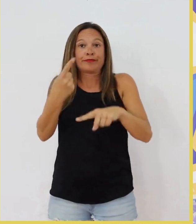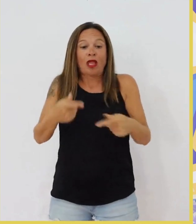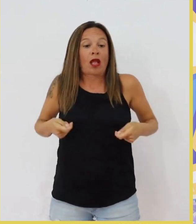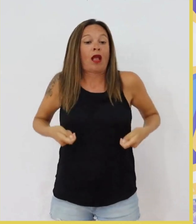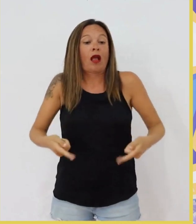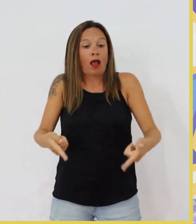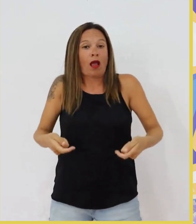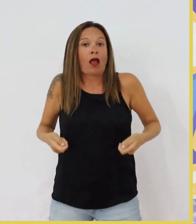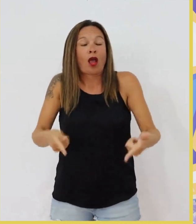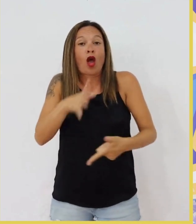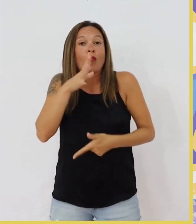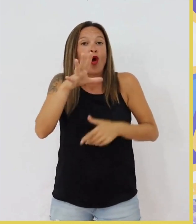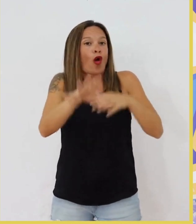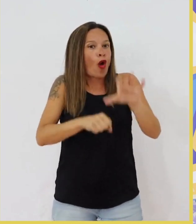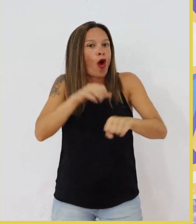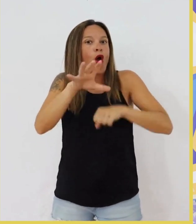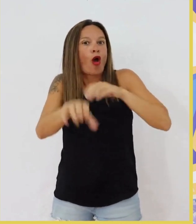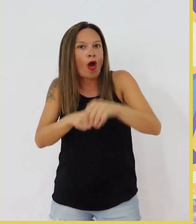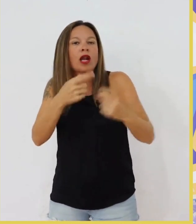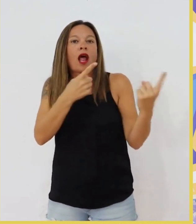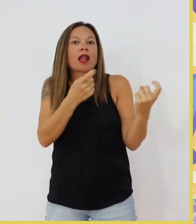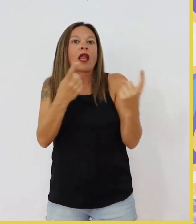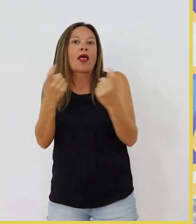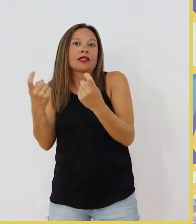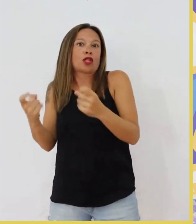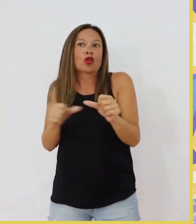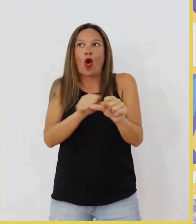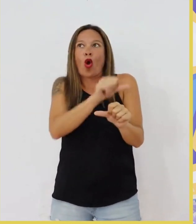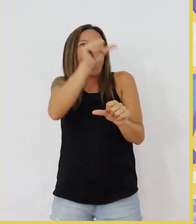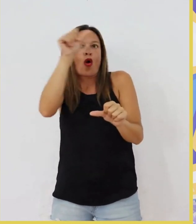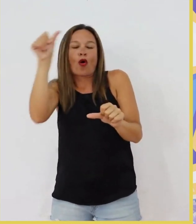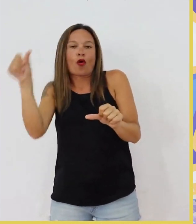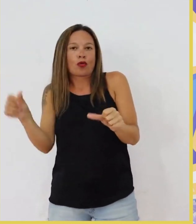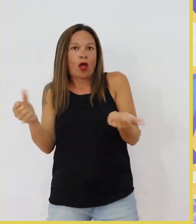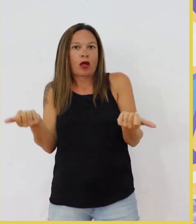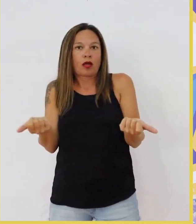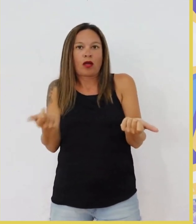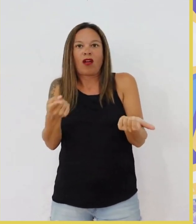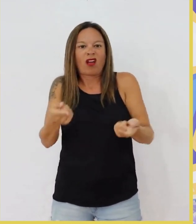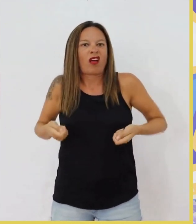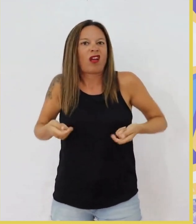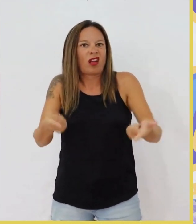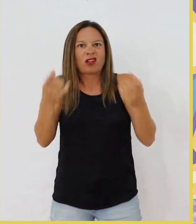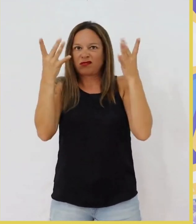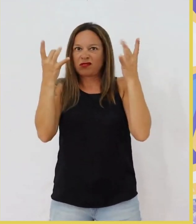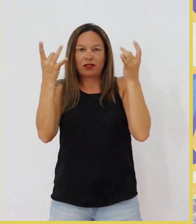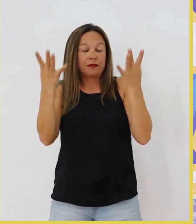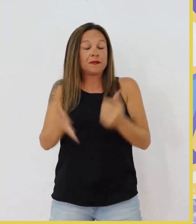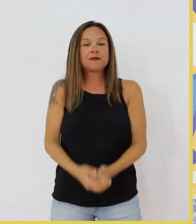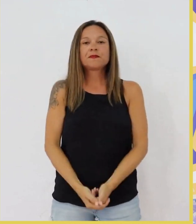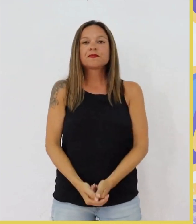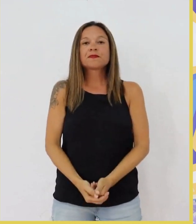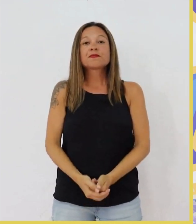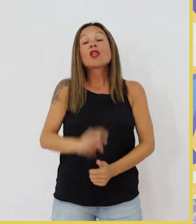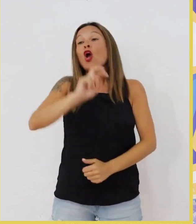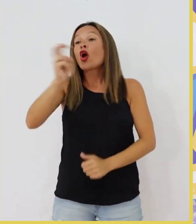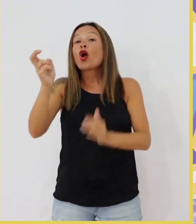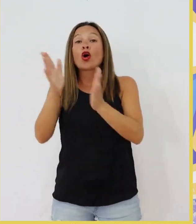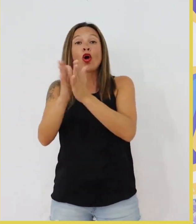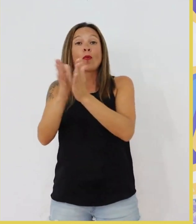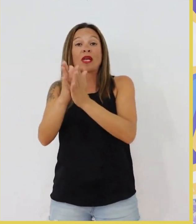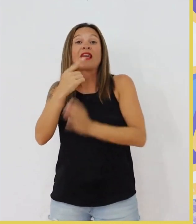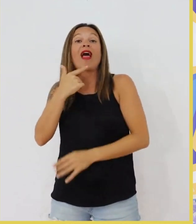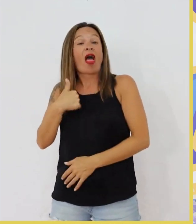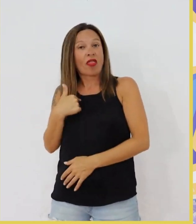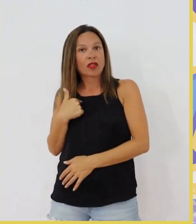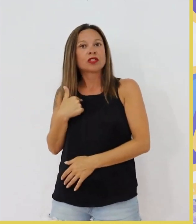sola. Y también que están disminuyendo la cantidad de pulseras, por lo que hay que estar comprando pulseras